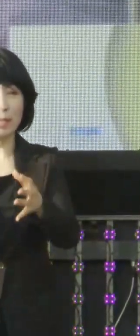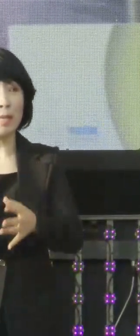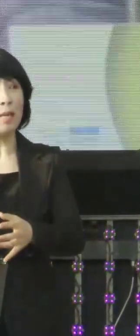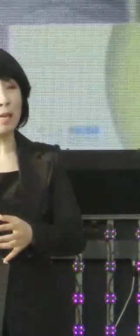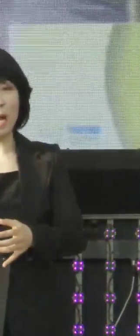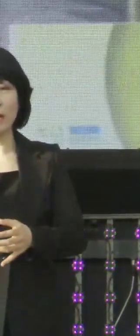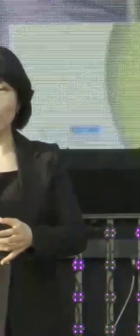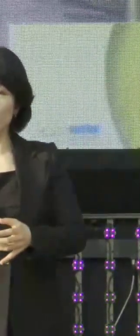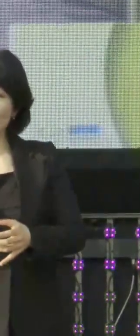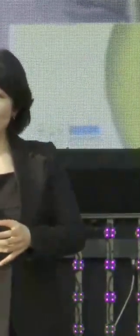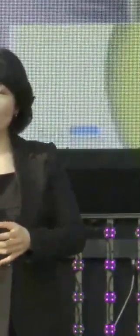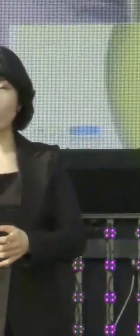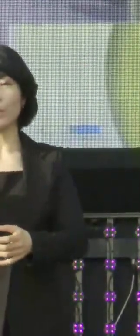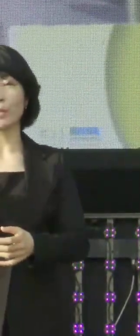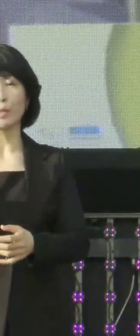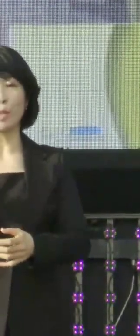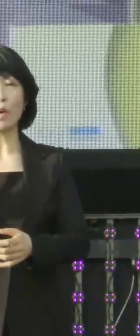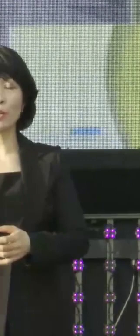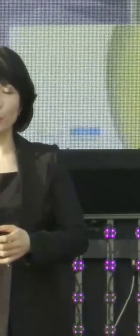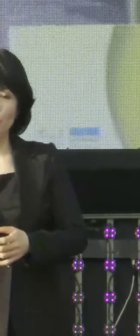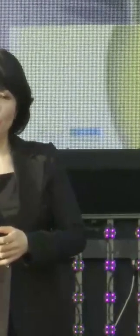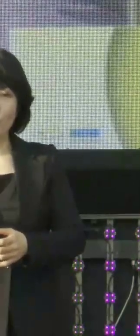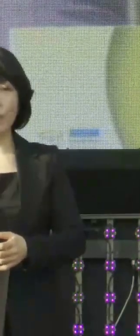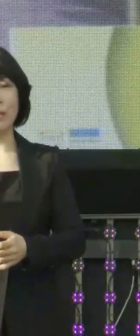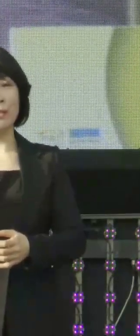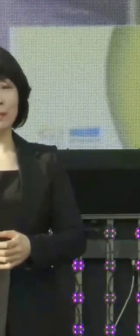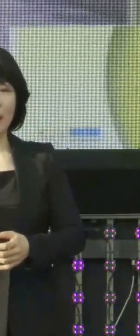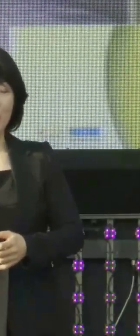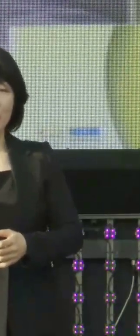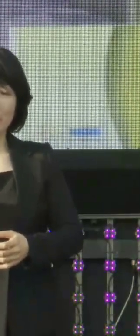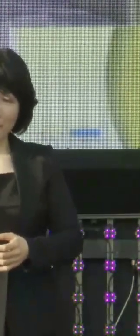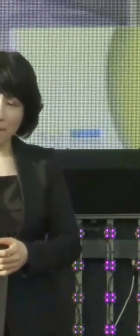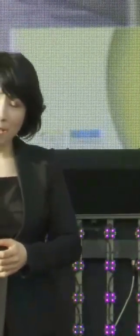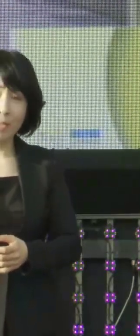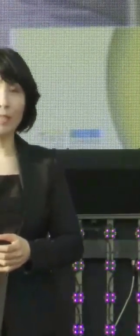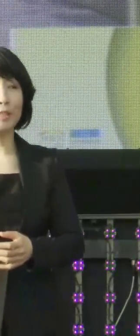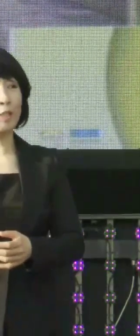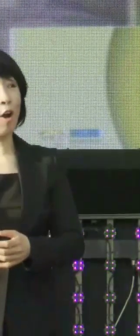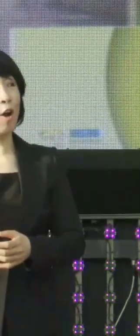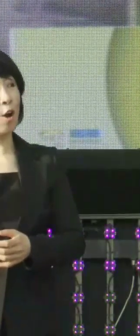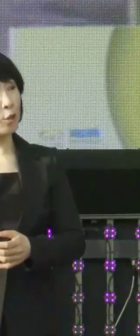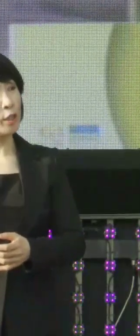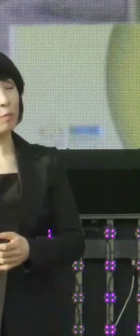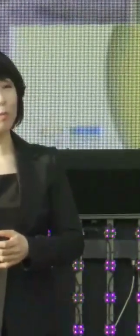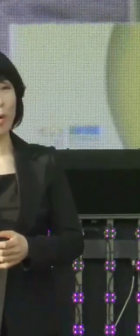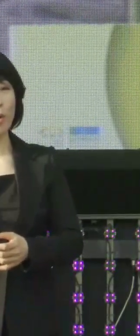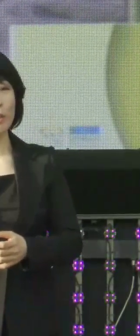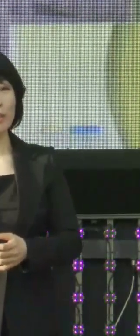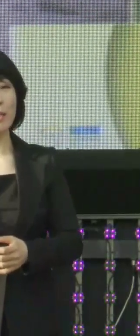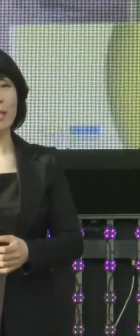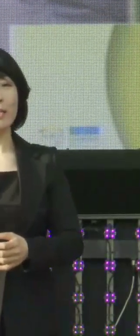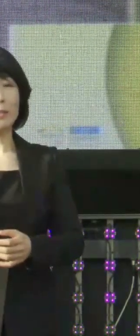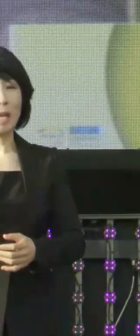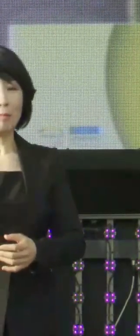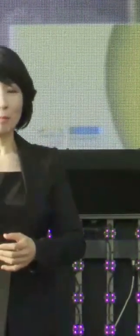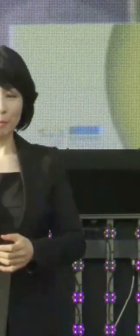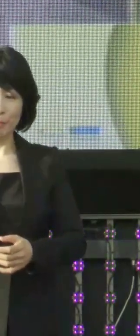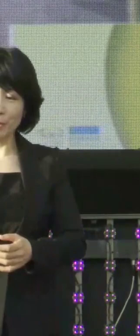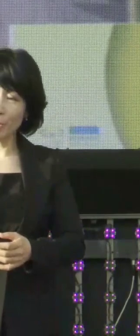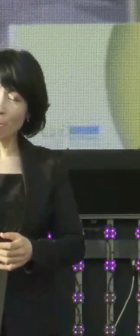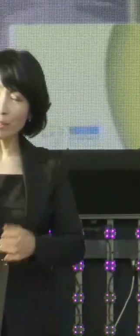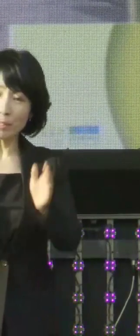강동구, 성북구, 단양군, 서귀포시, 공주시, 삼척시 방문단